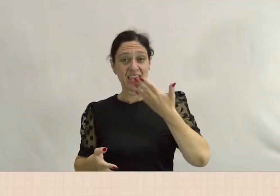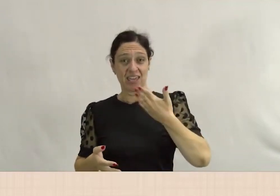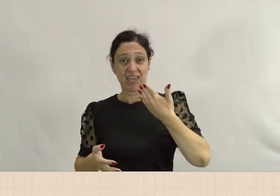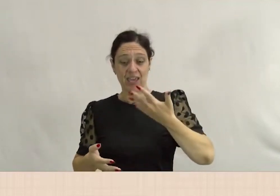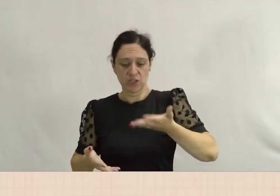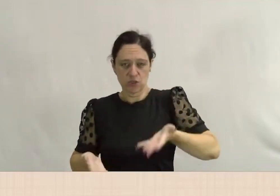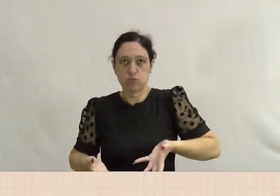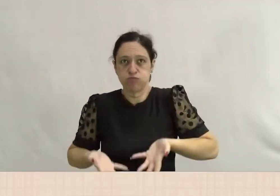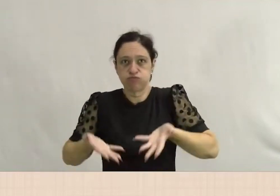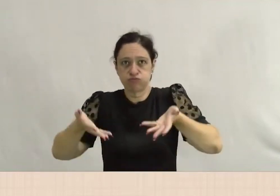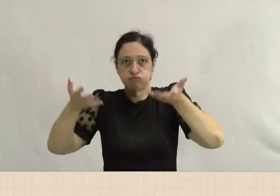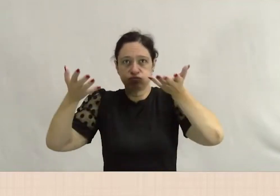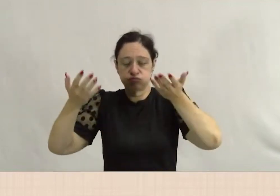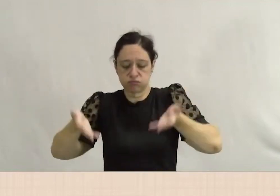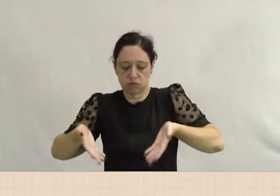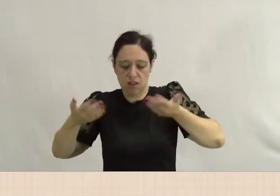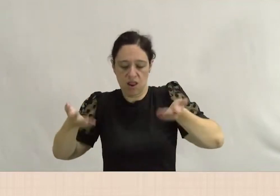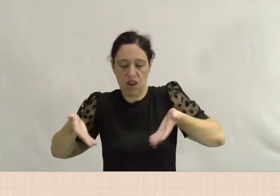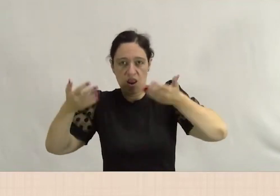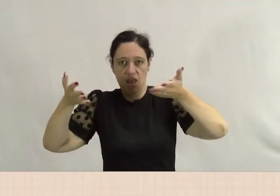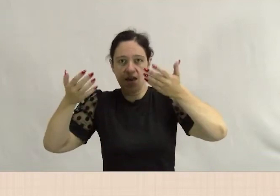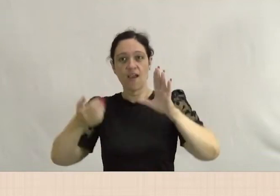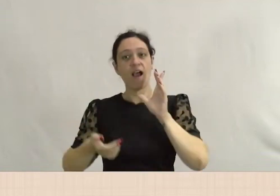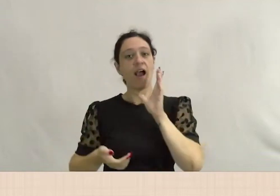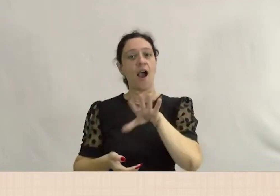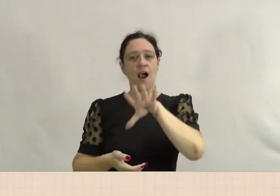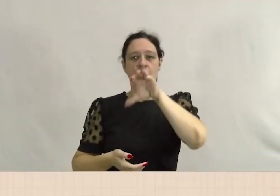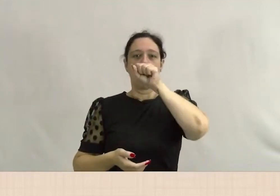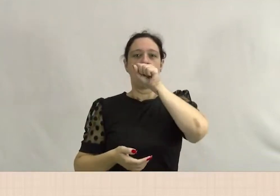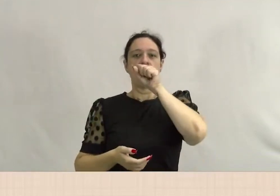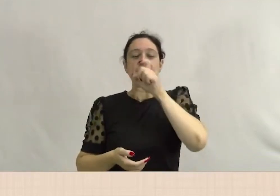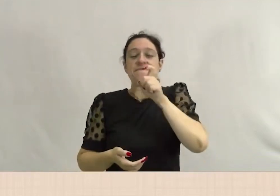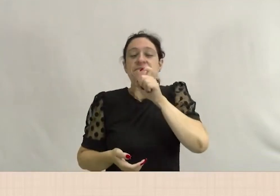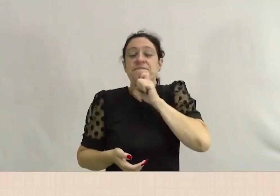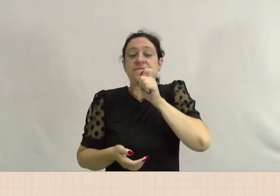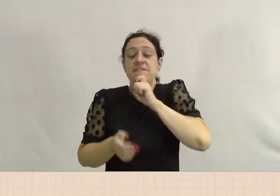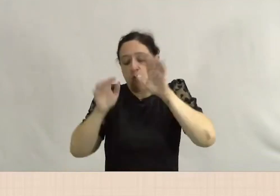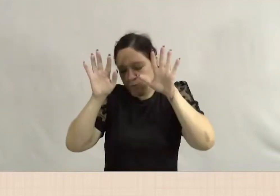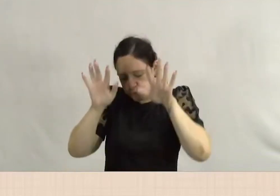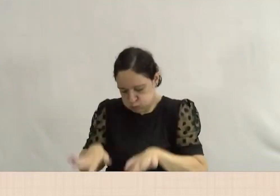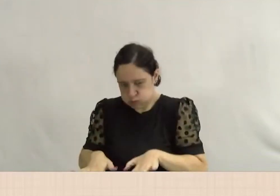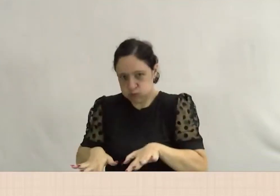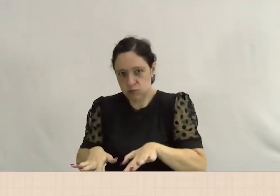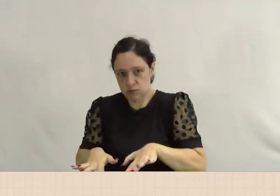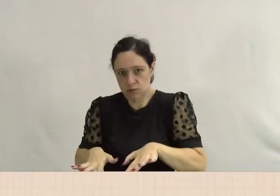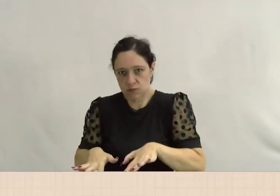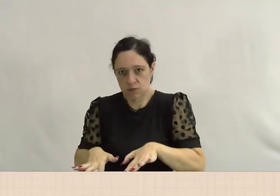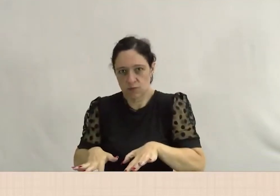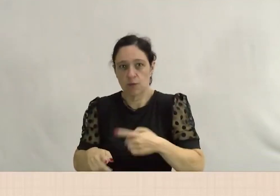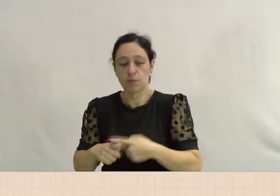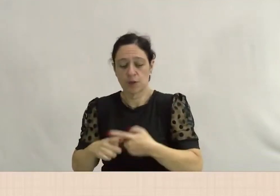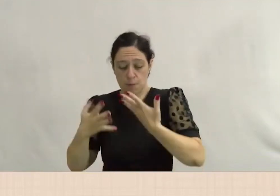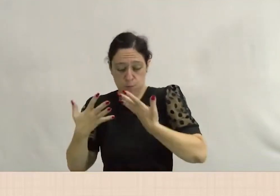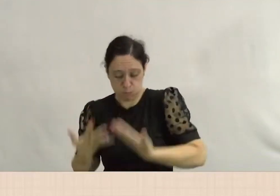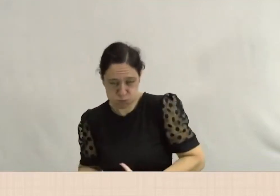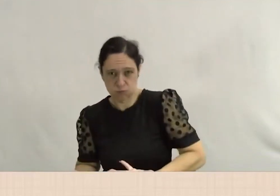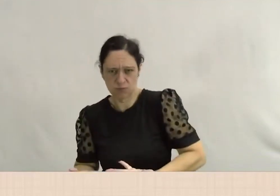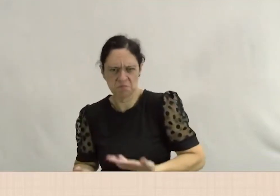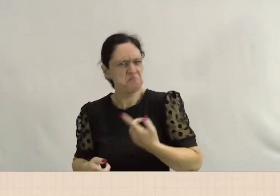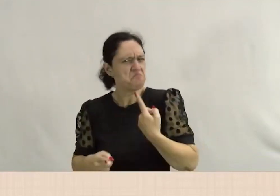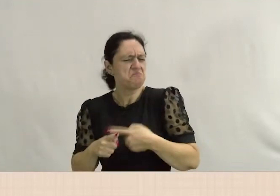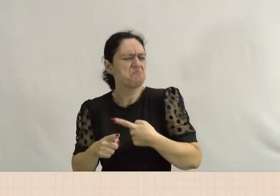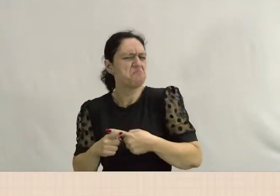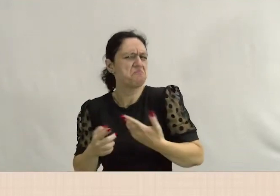porque é mais leve. O ar mais frio desce, porque é mais pesado. Por que Deus fez